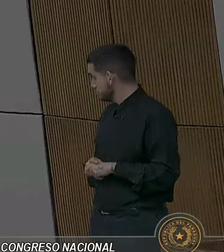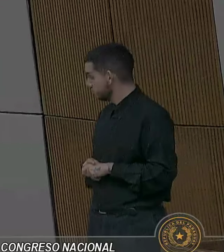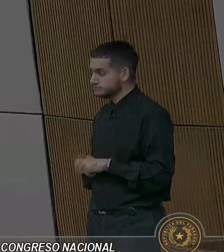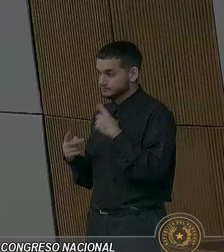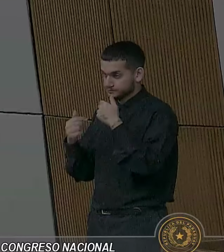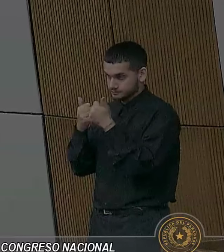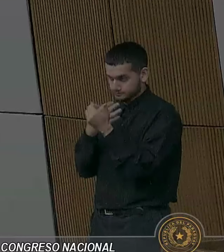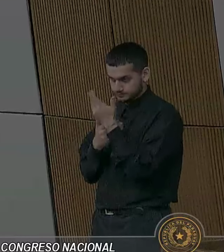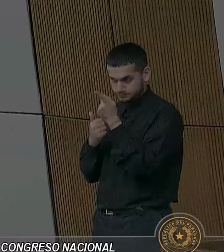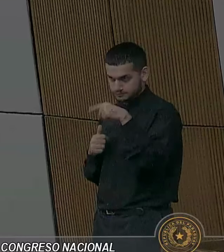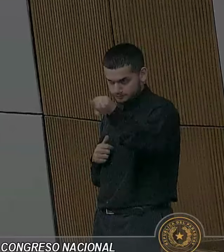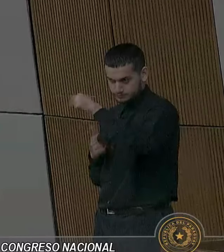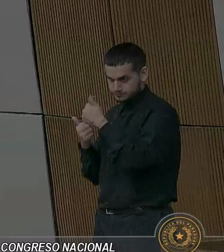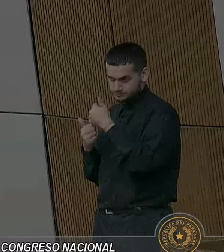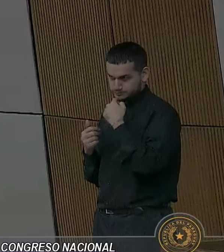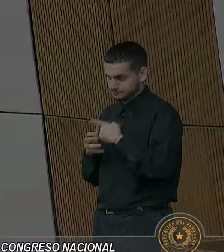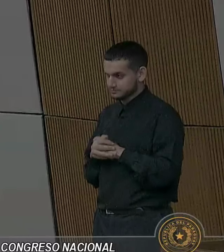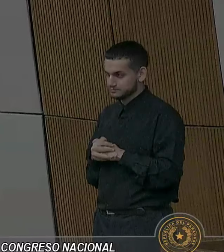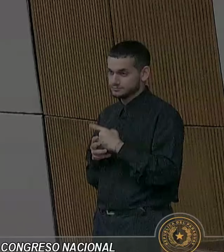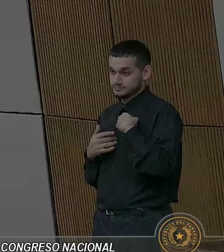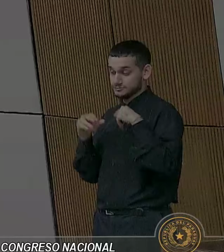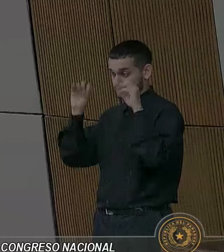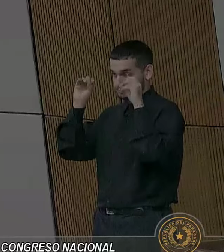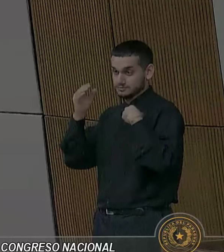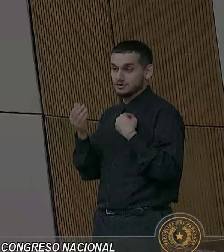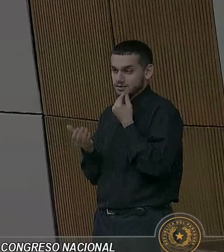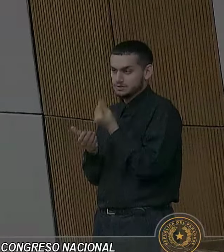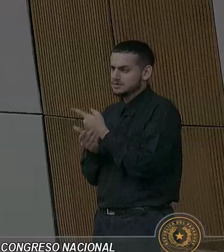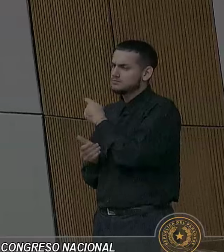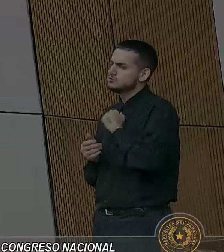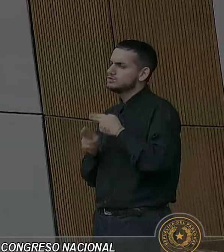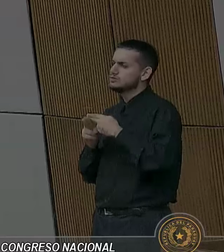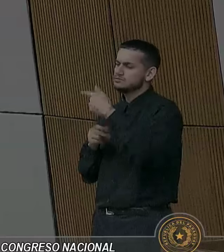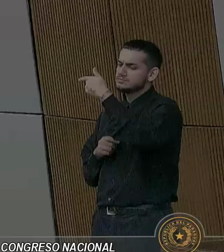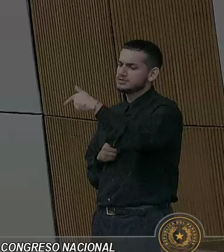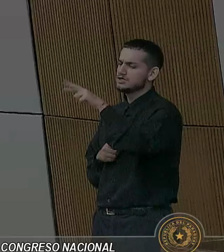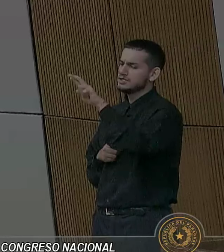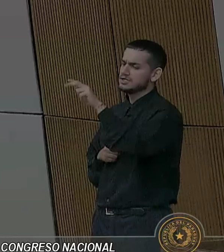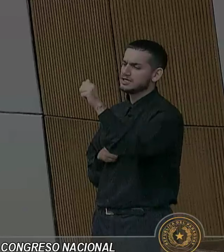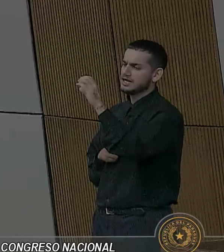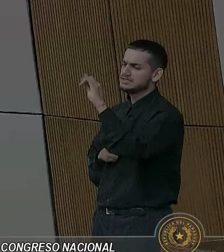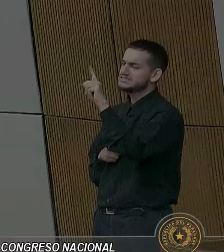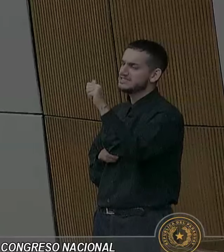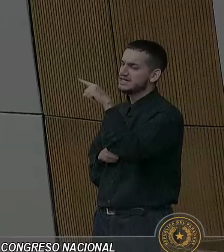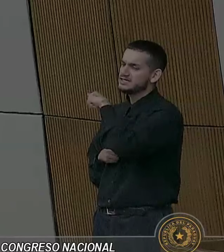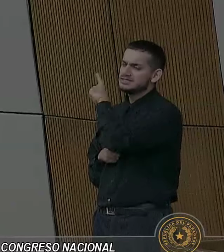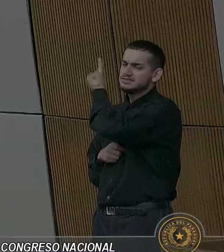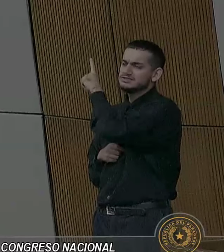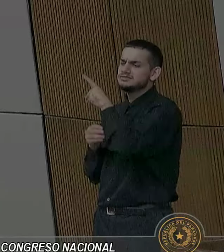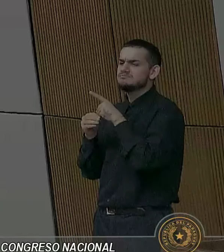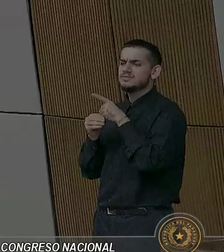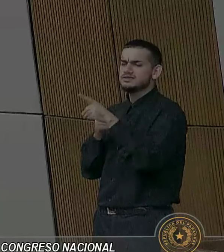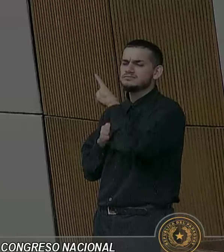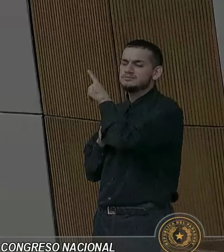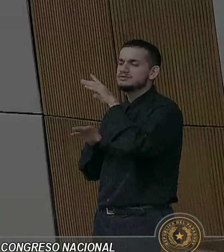Muy buenos días para todos y todas. Es un gusto, soy Graciela Mongelos. Vengo del departamento de Ñembucú. Traigo